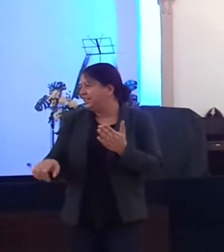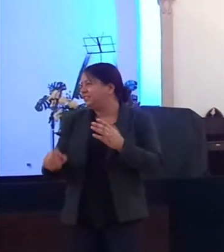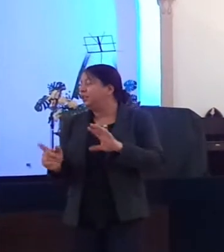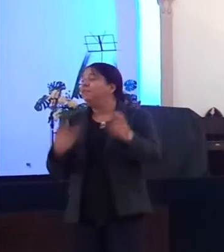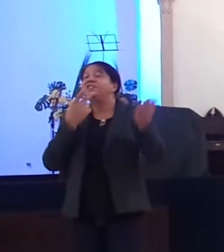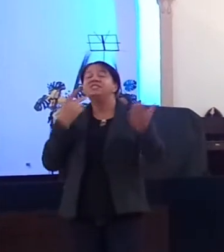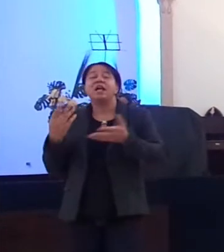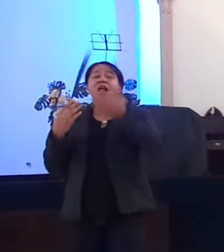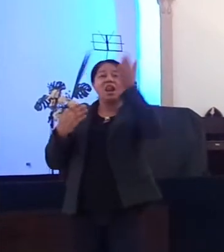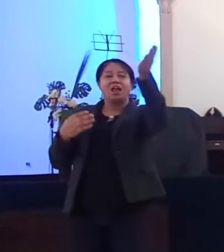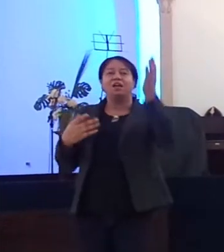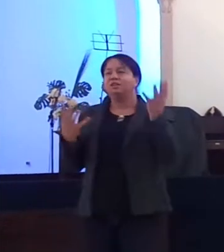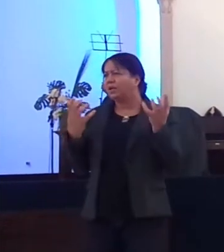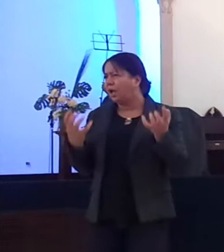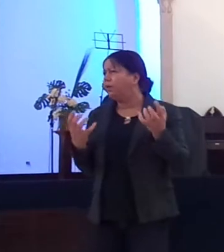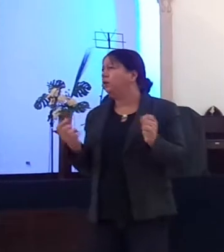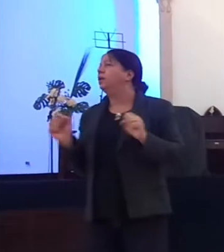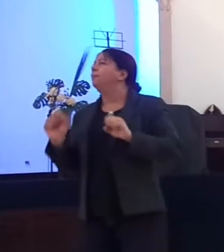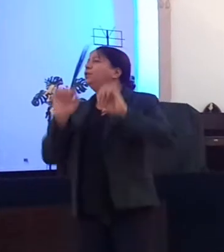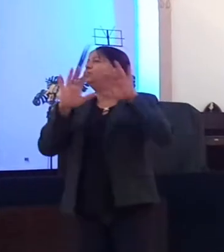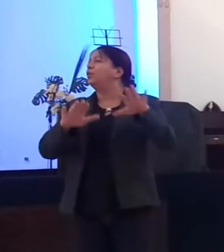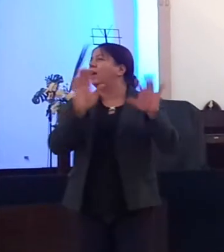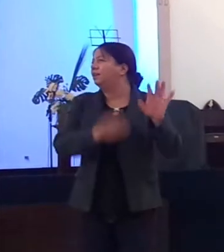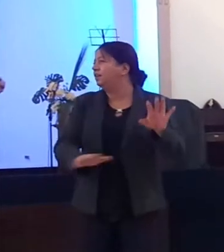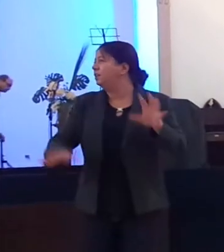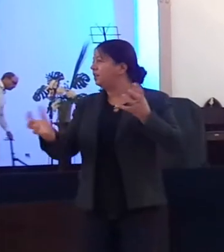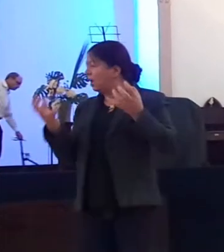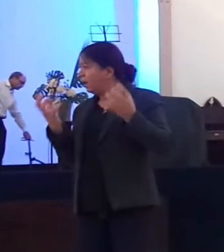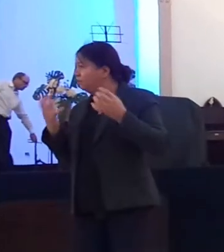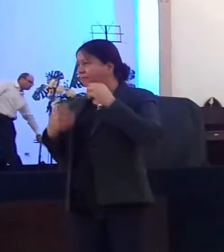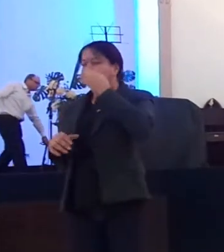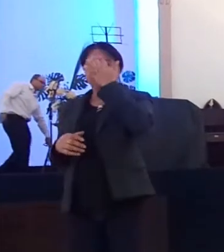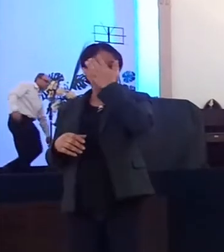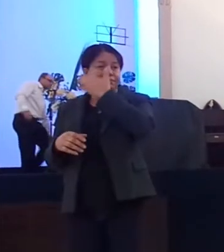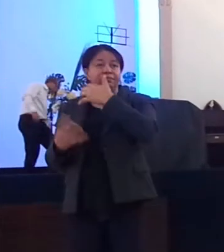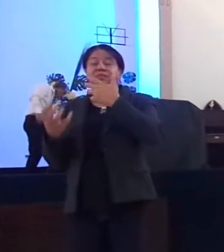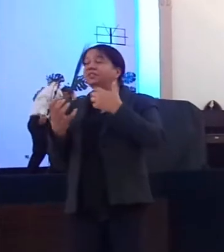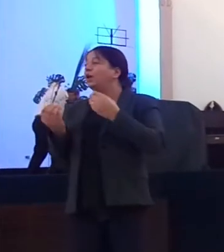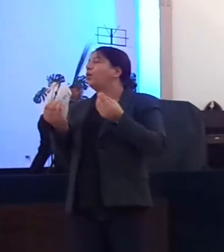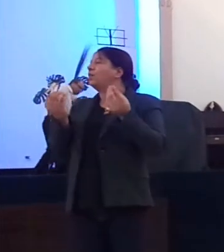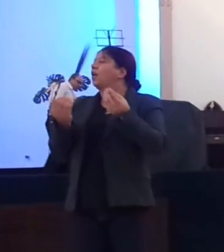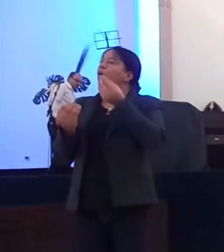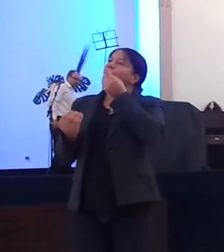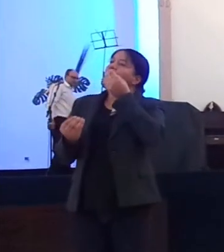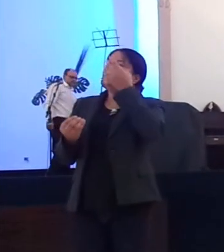uma visita. Quero abençoar as crianças. Quero dar comida.